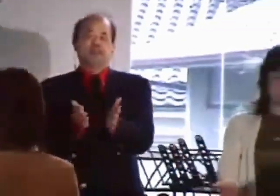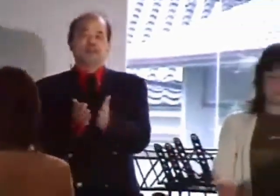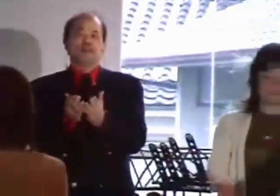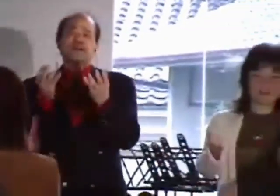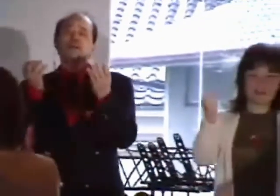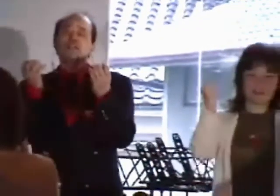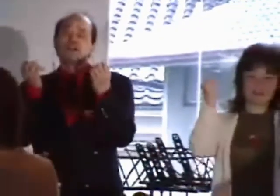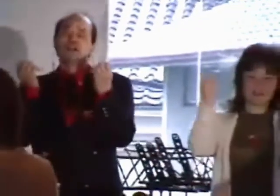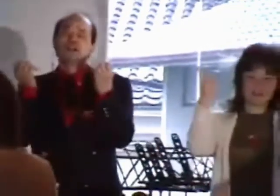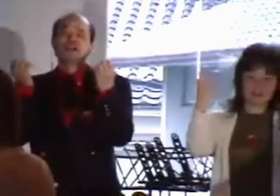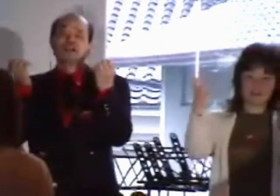新し